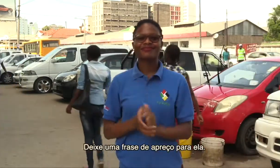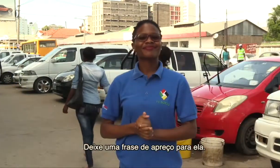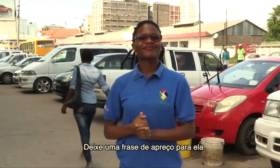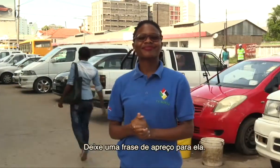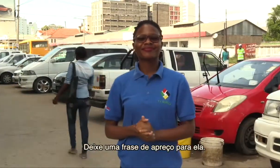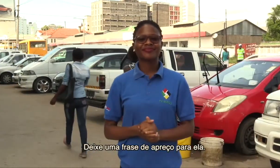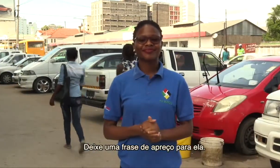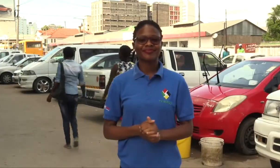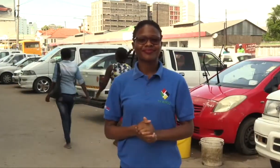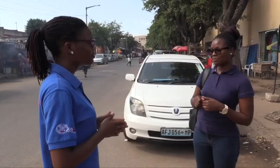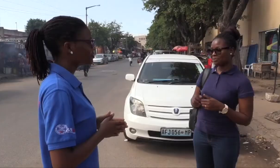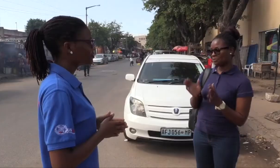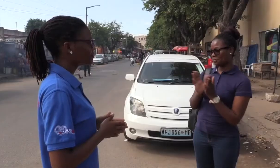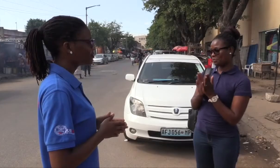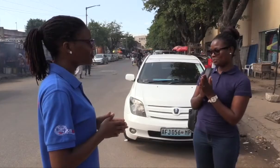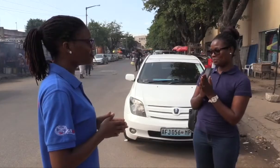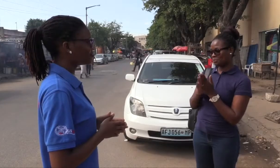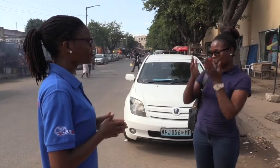apreço para ela.